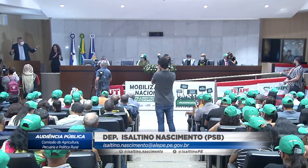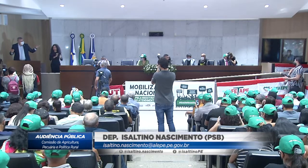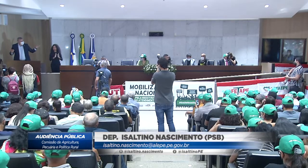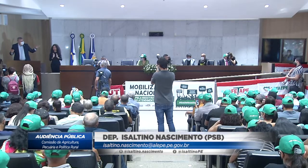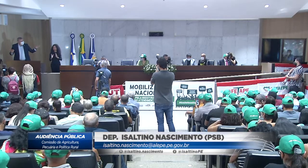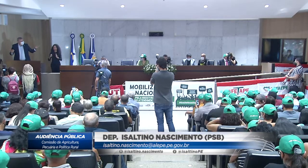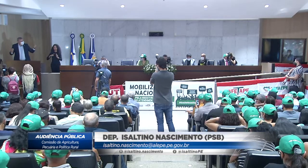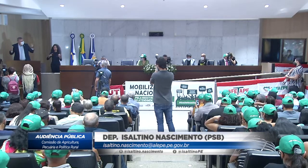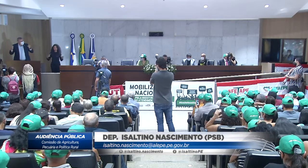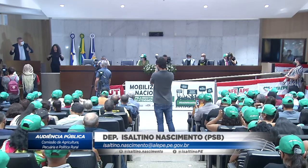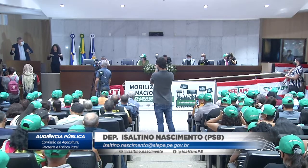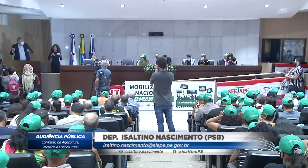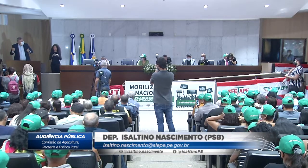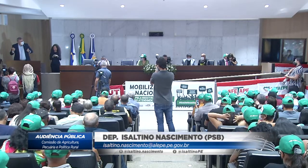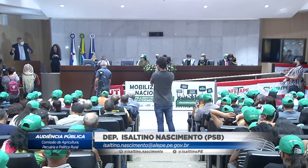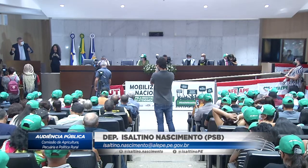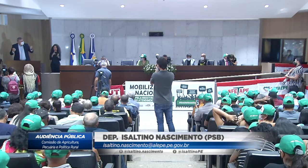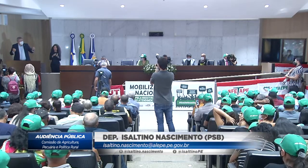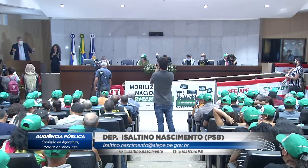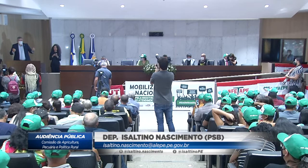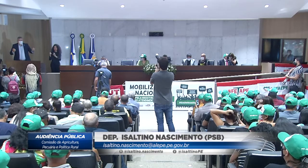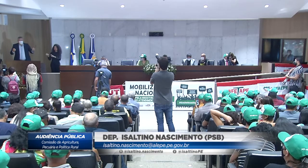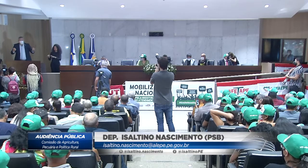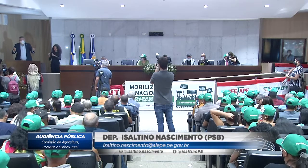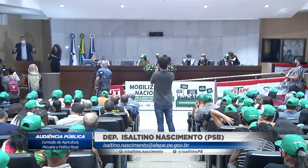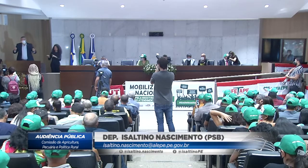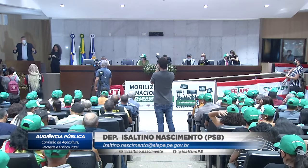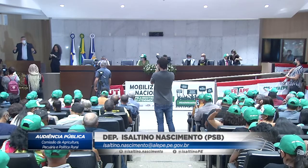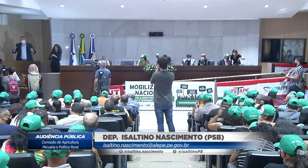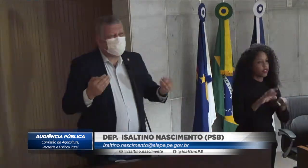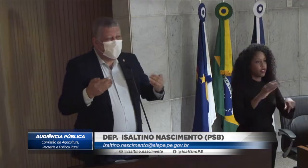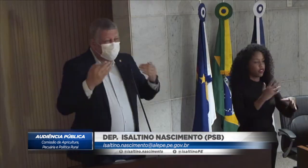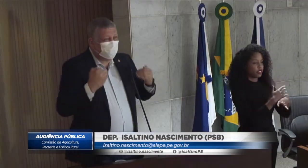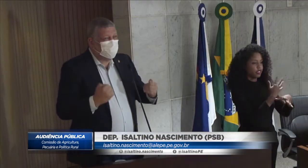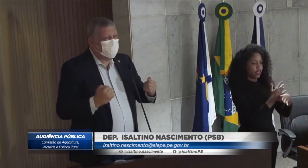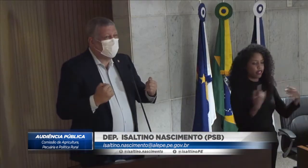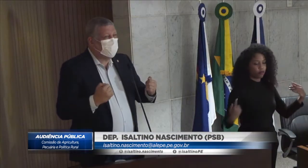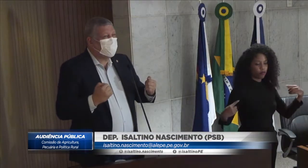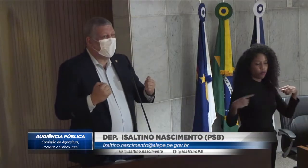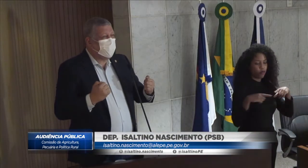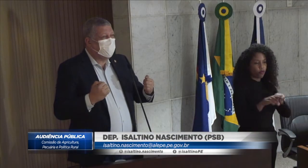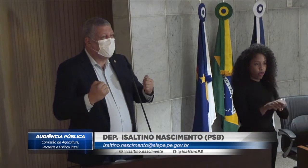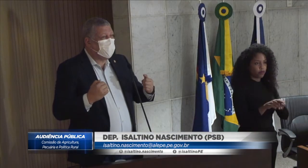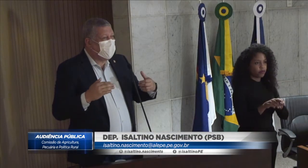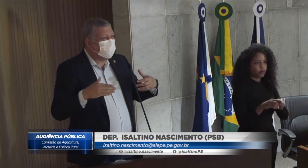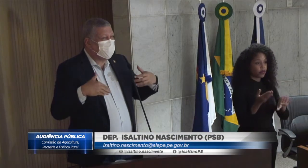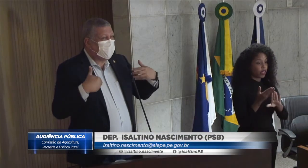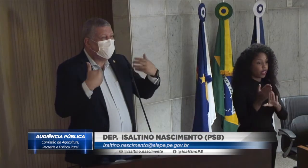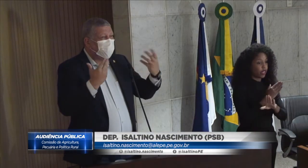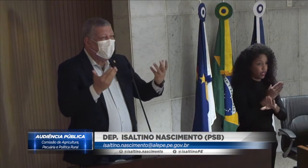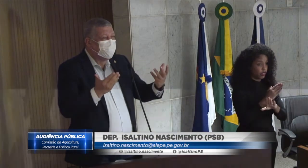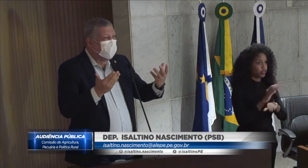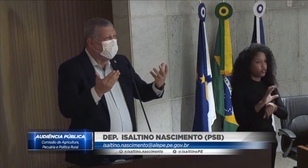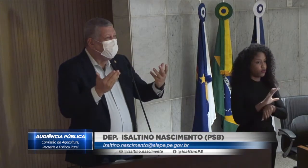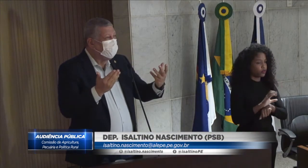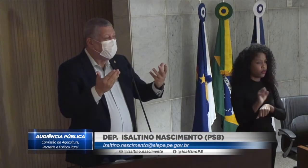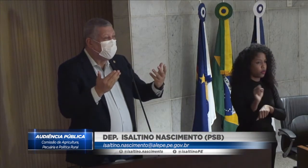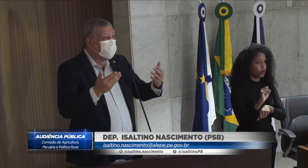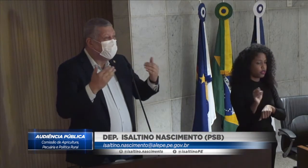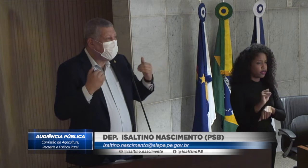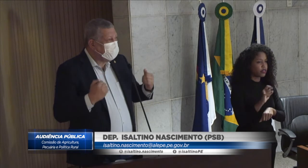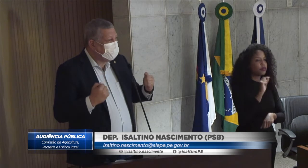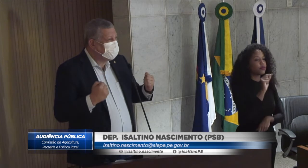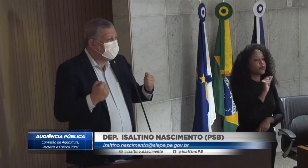foi disse aqui Cícera, do campo com a cidade, e nós, antes da Constituição de 88, sabemos o quanto os trabalhadores rurais eram, na